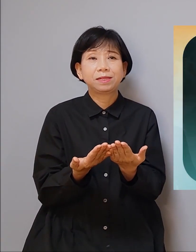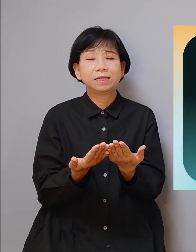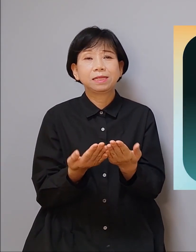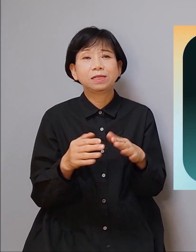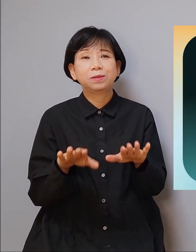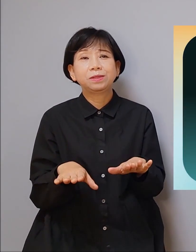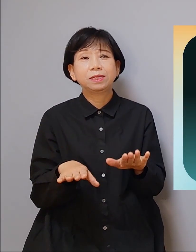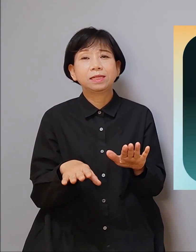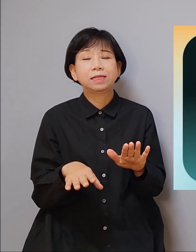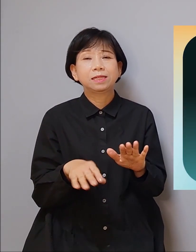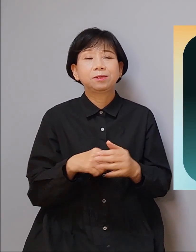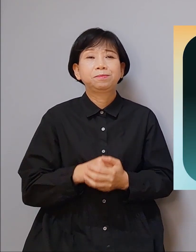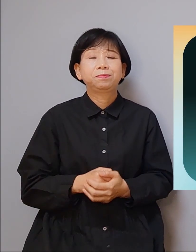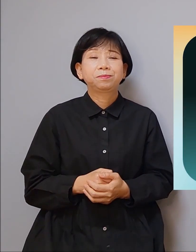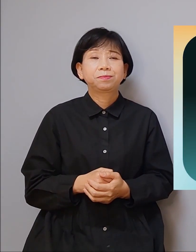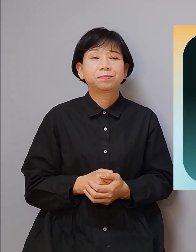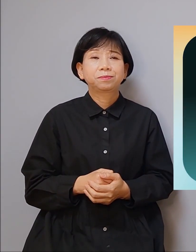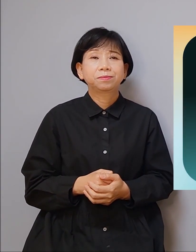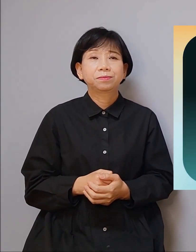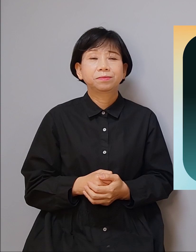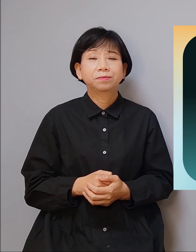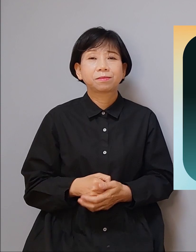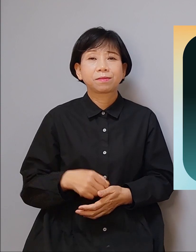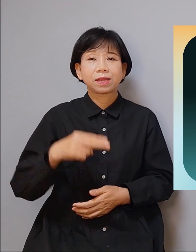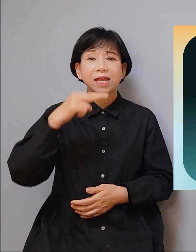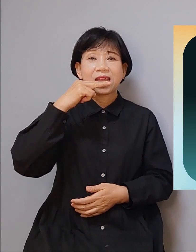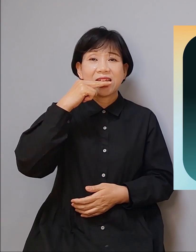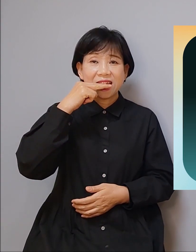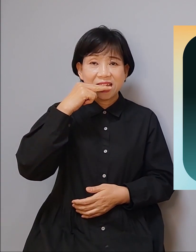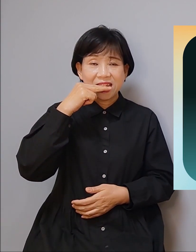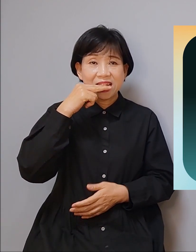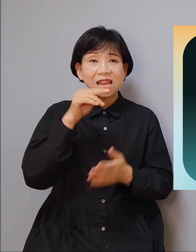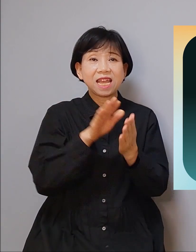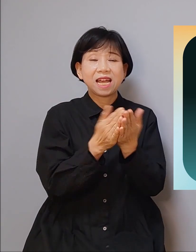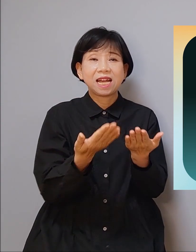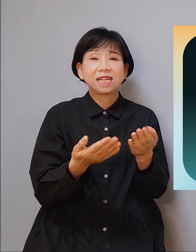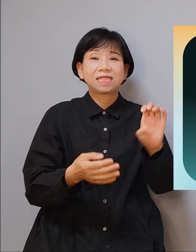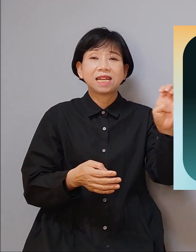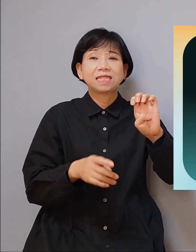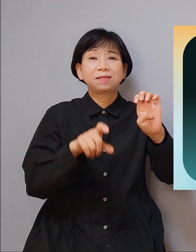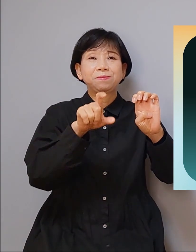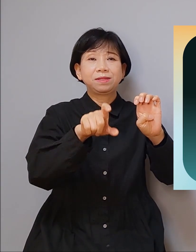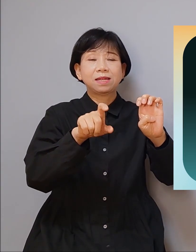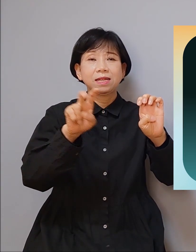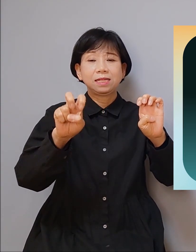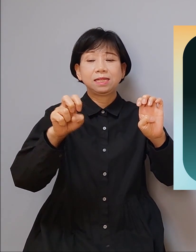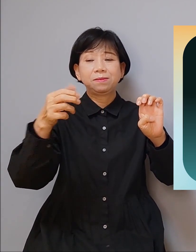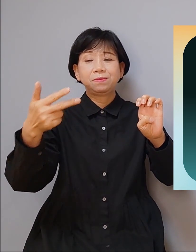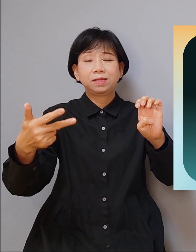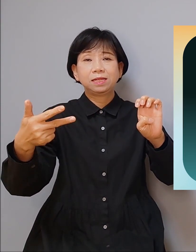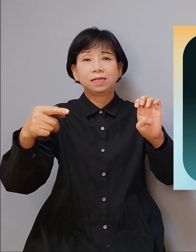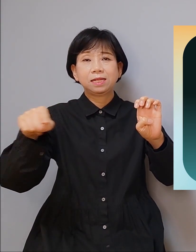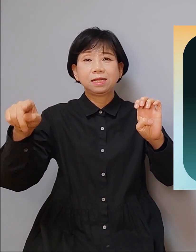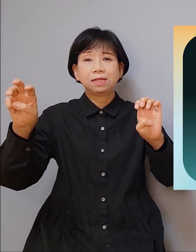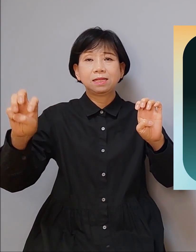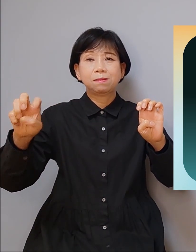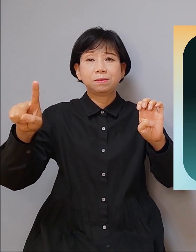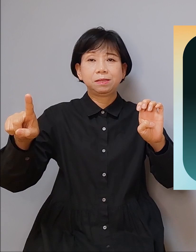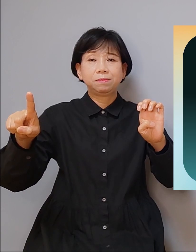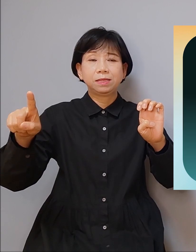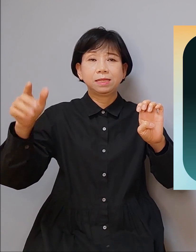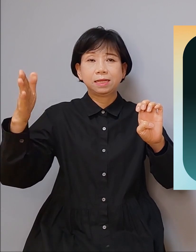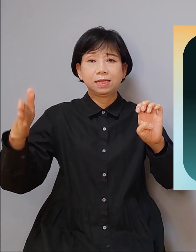찾아보도록 하겠습니다. 이사야 40장입니다. 27절에서 31절